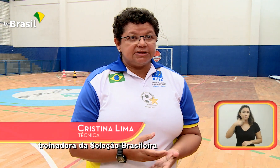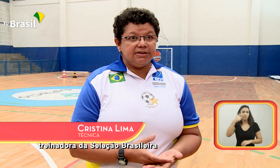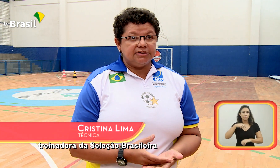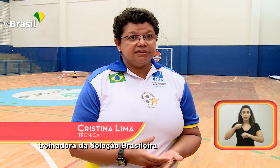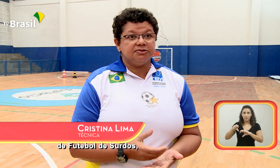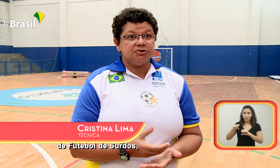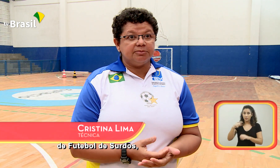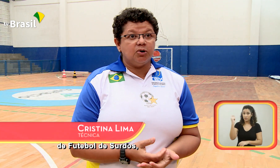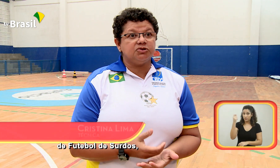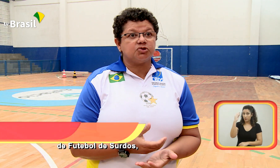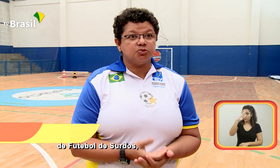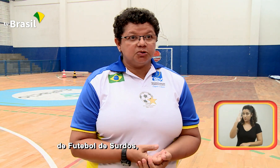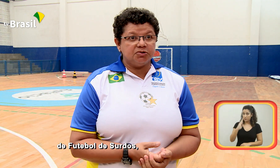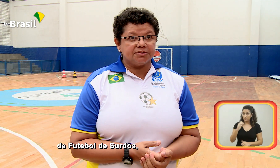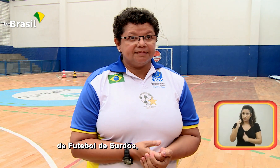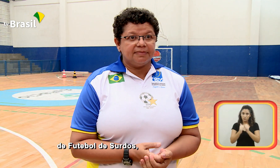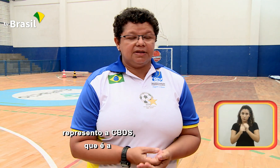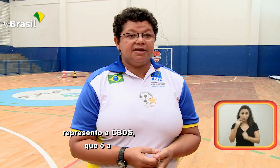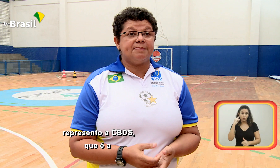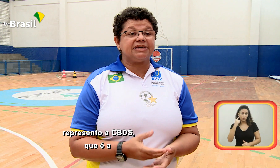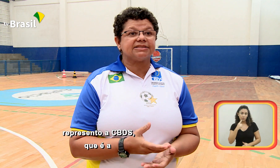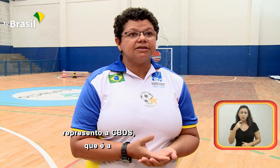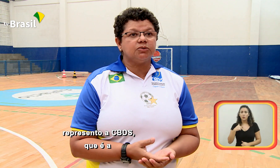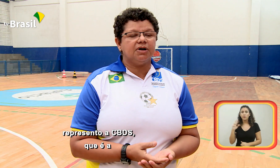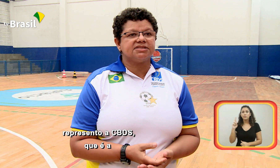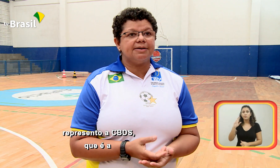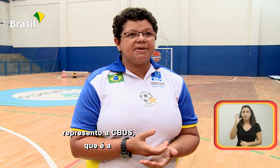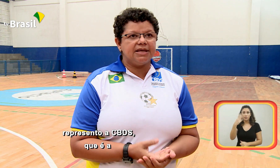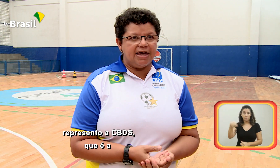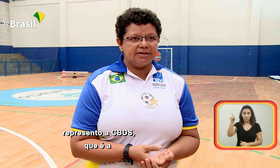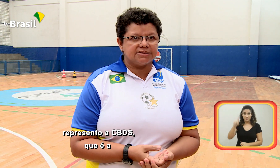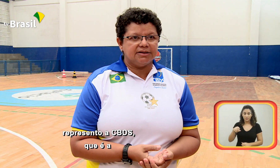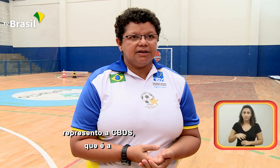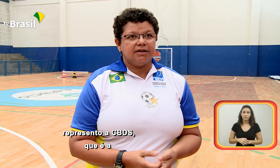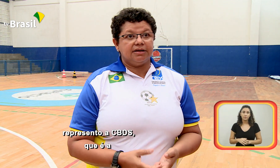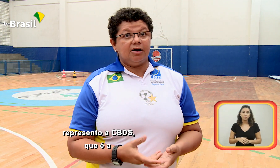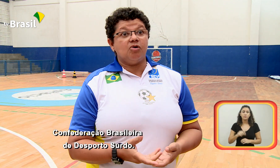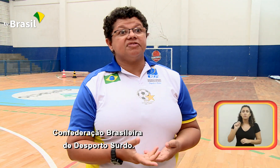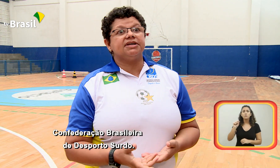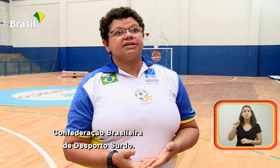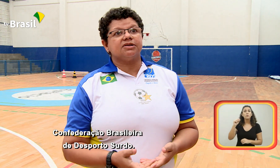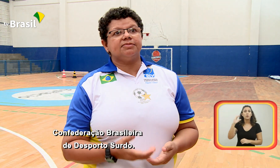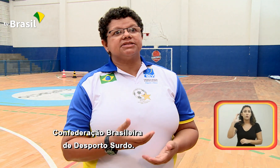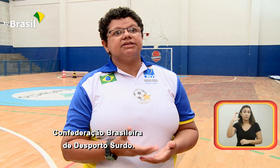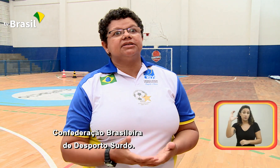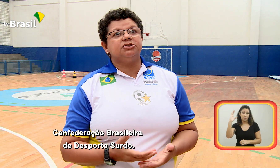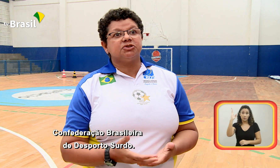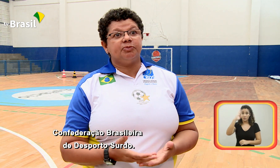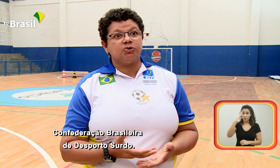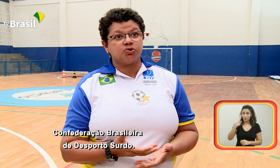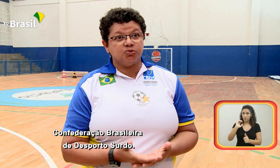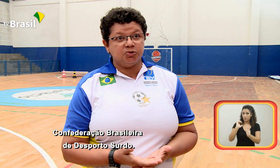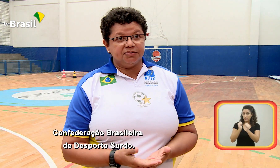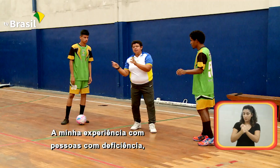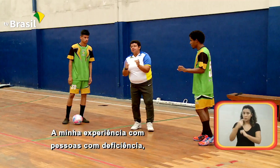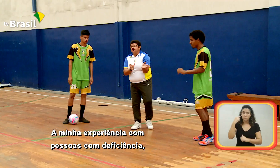Brasileira de Futebol de Surdos. Represento a CBDS, que é a Confederação Brasileira de Desporto Surdo. A